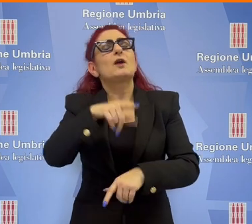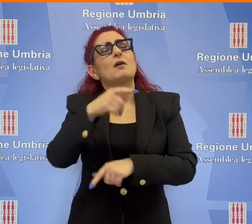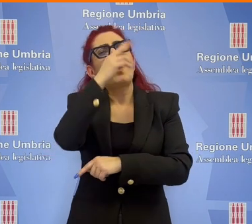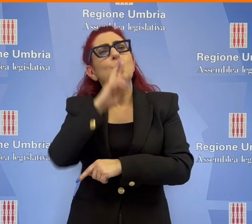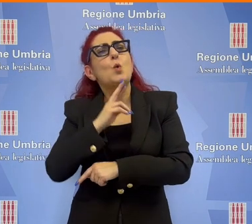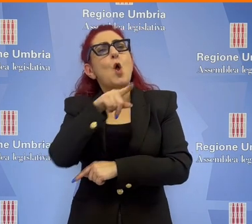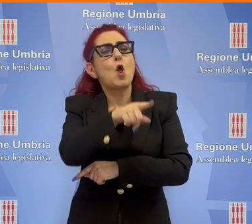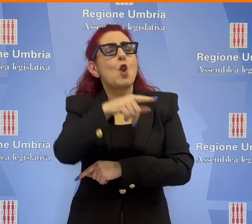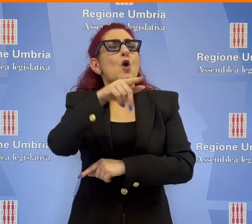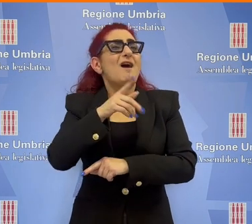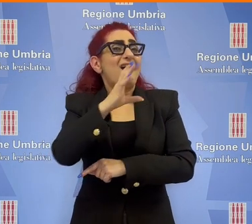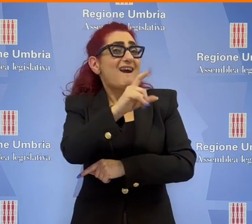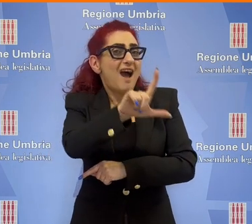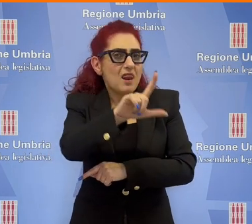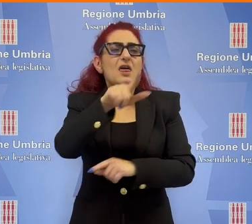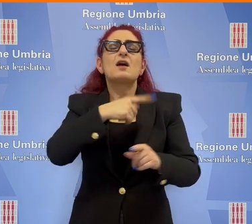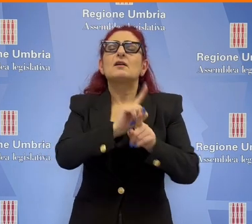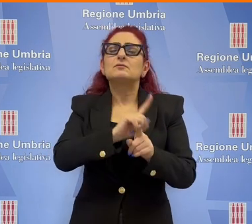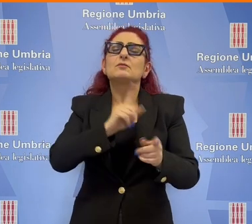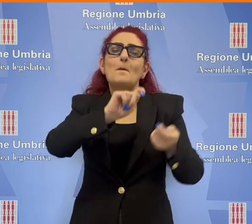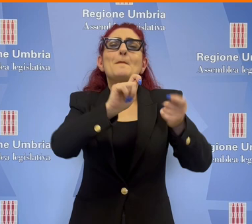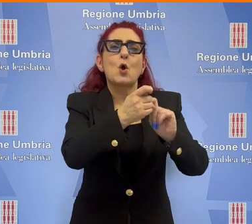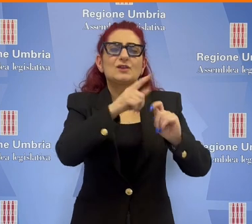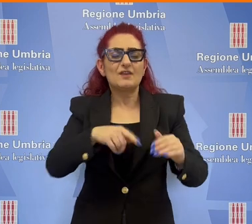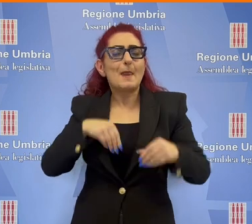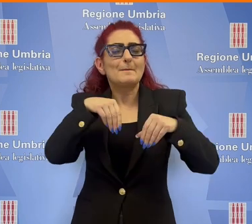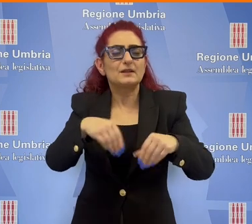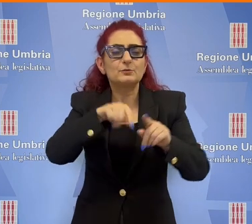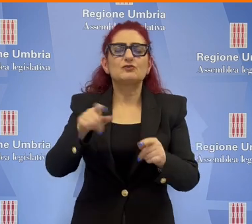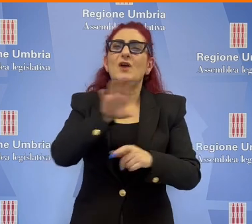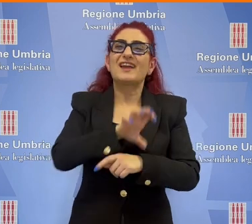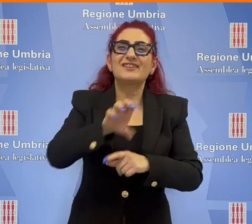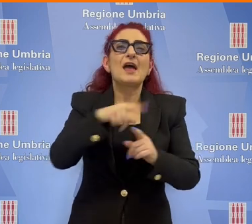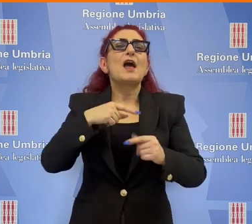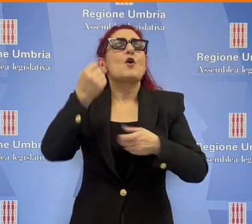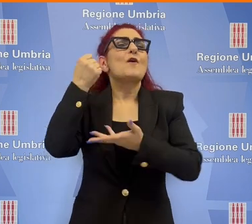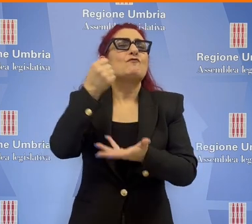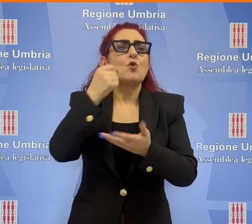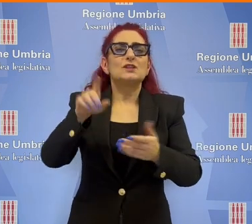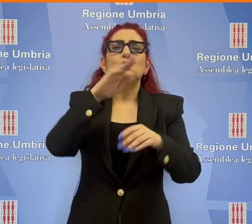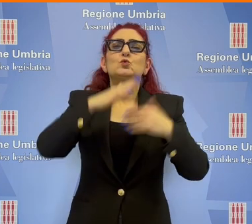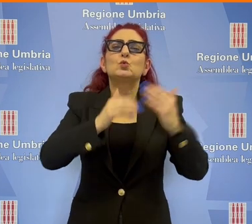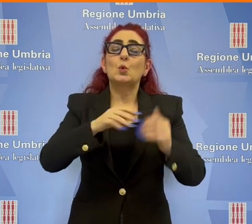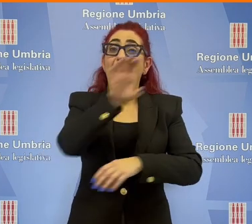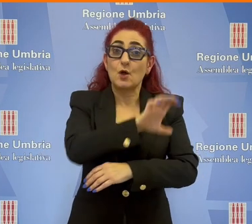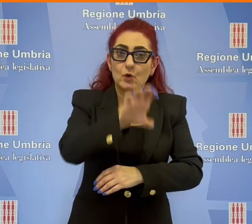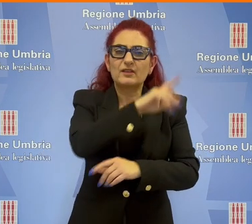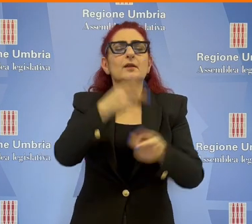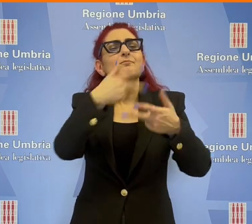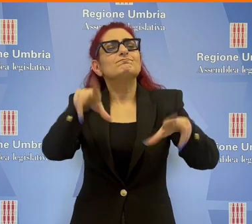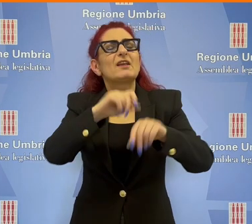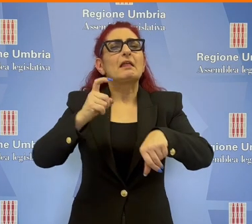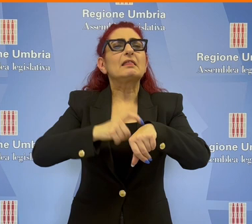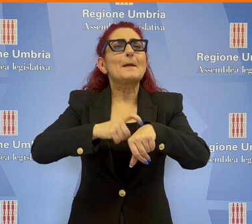CAL nel processo di partecipazione della Regione alla programmazione dei fondi strutturali europei, rivede